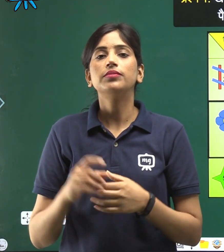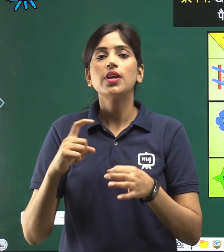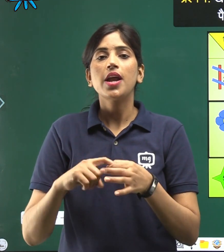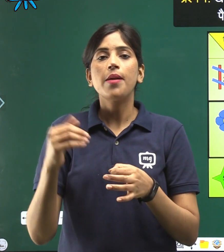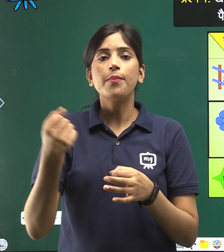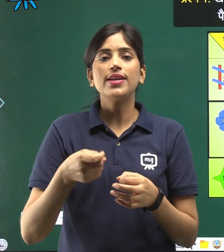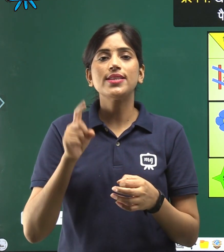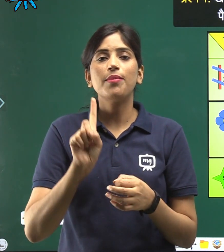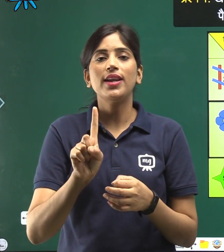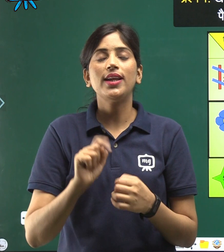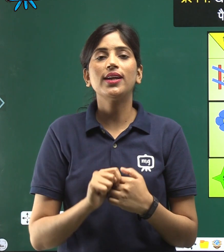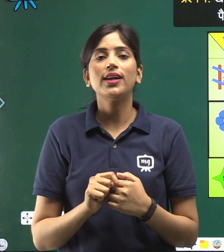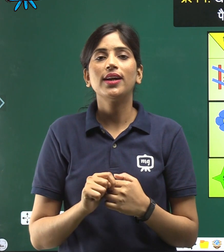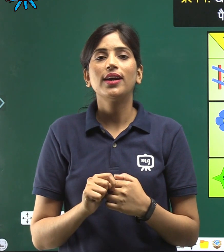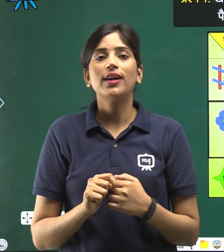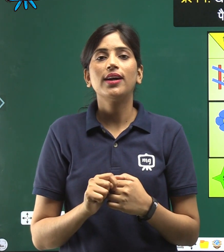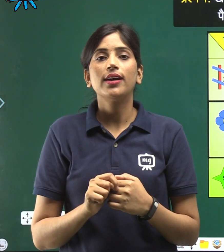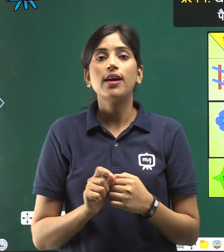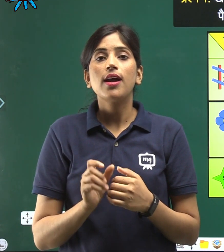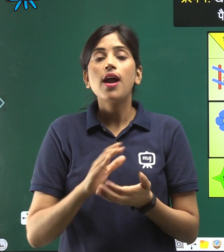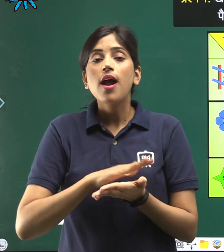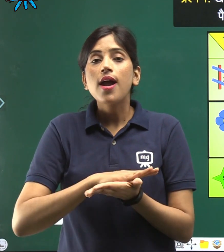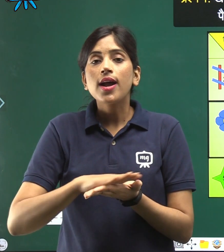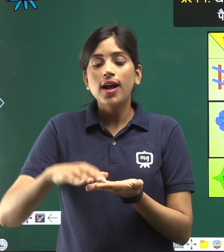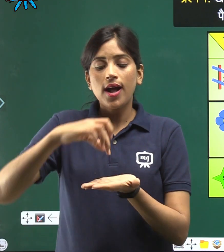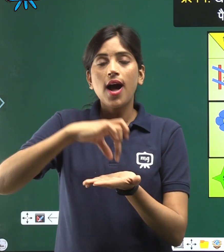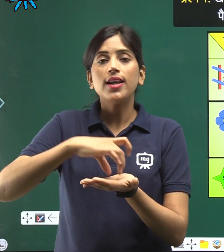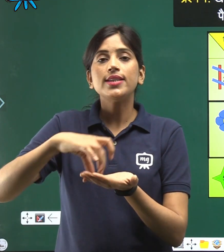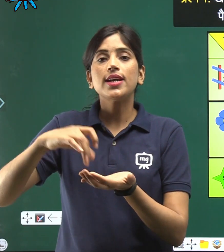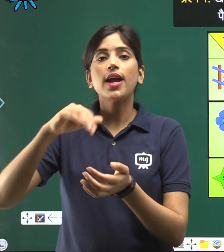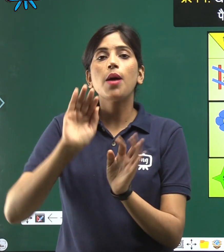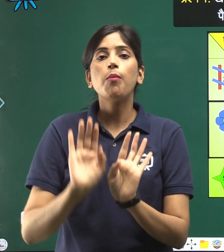प्रश्न नंबर 1, खाली जगह पर